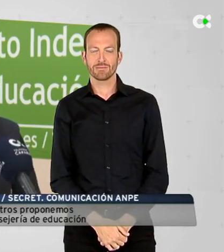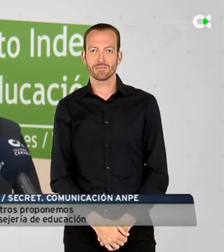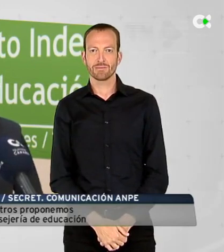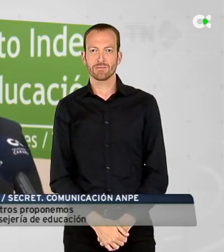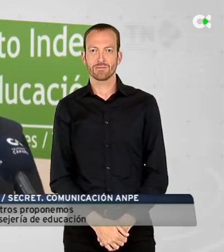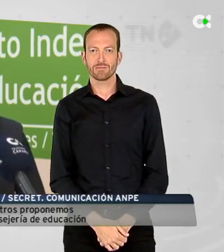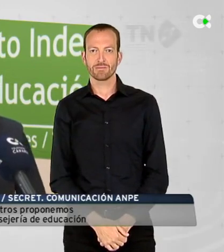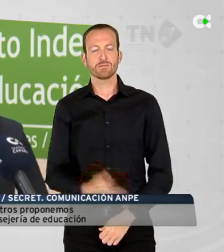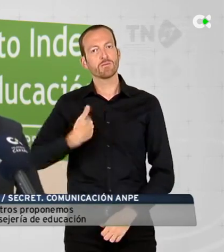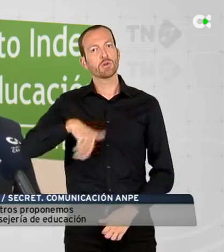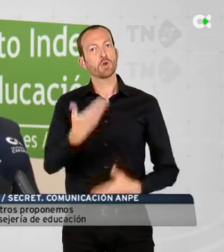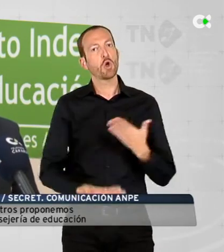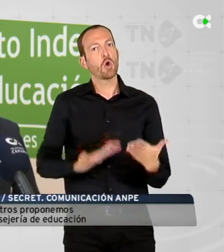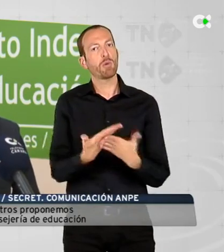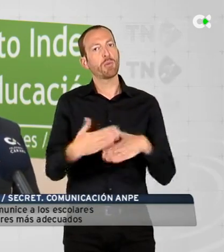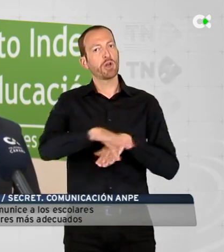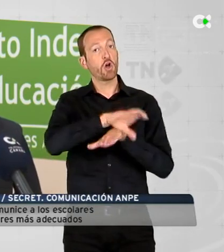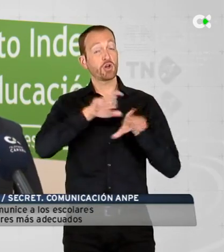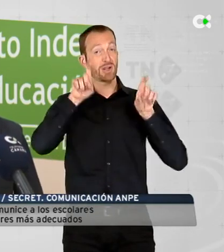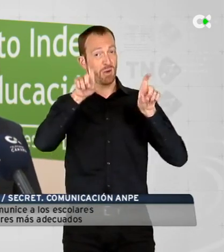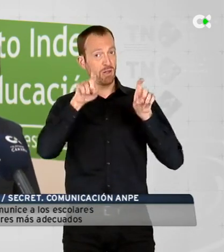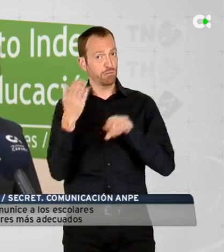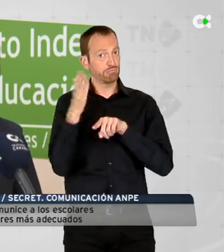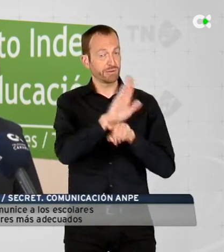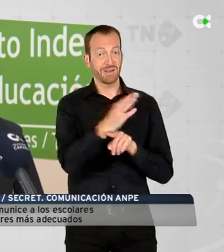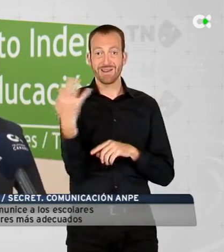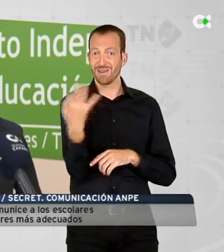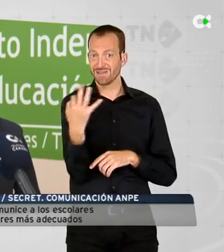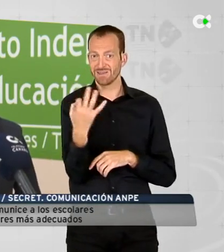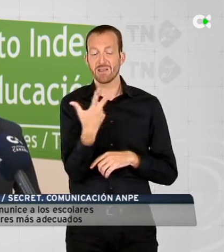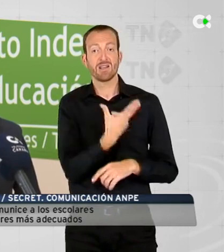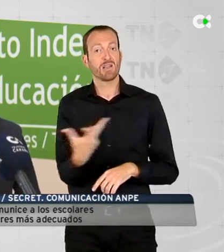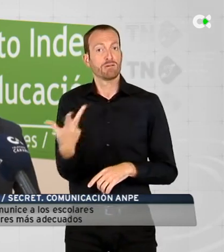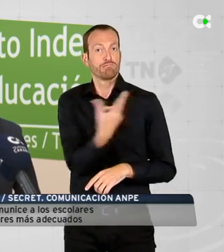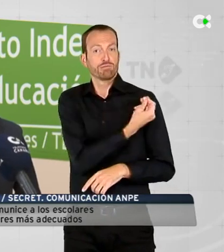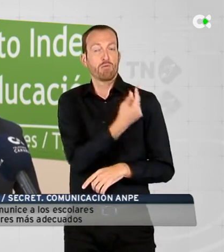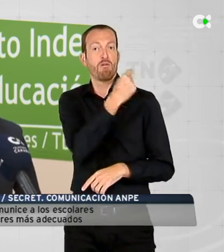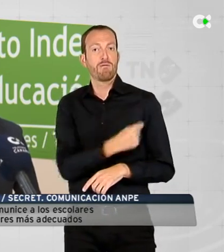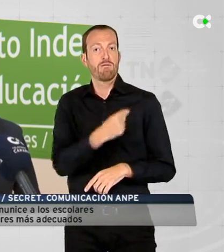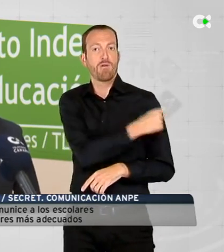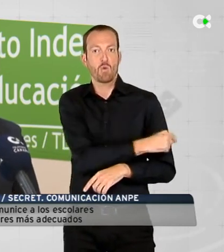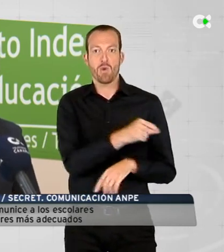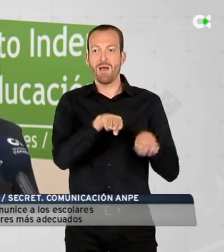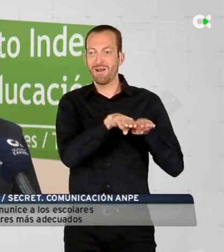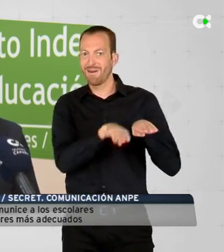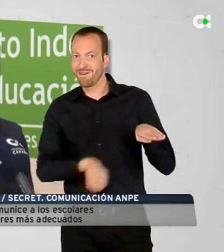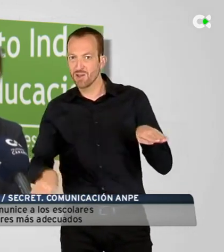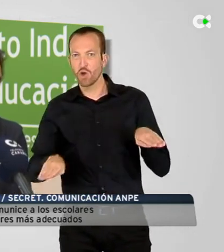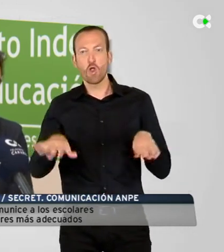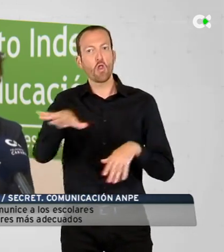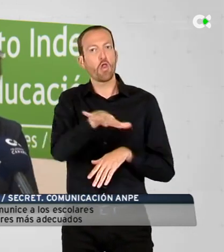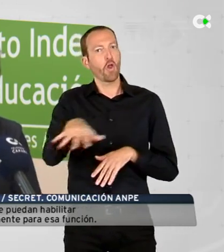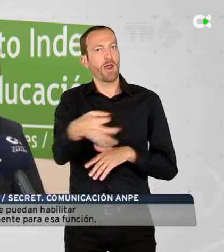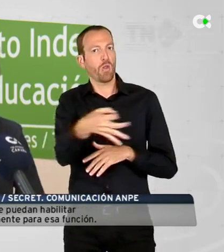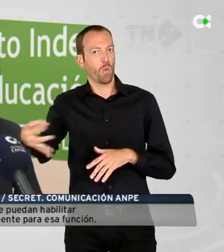nosotros proponemos a la consejería de educación que se inmunice a los escolares en lugares más